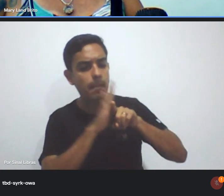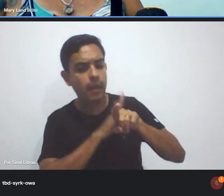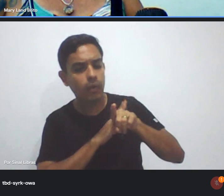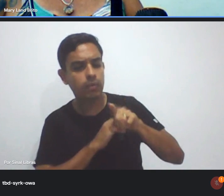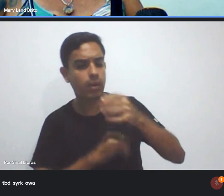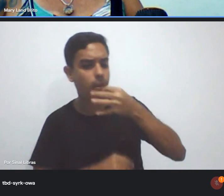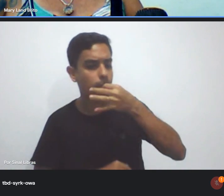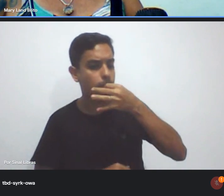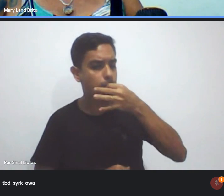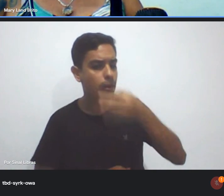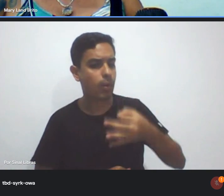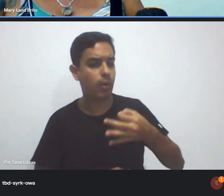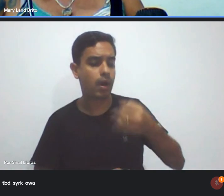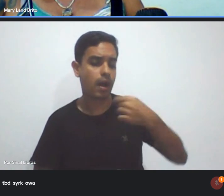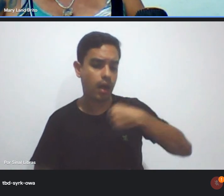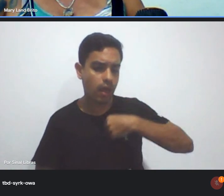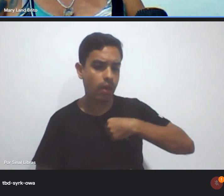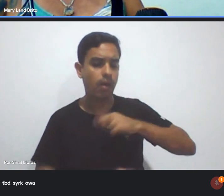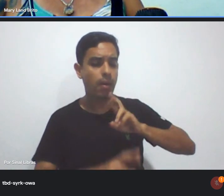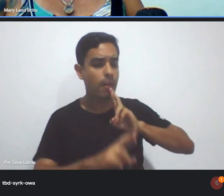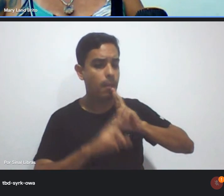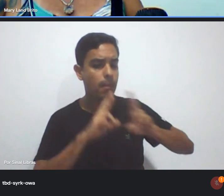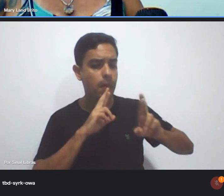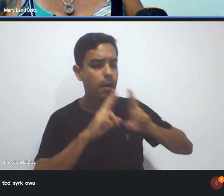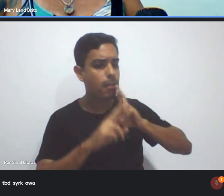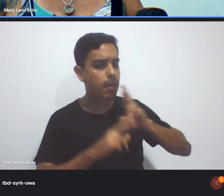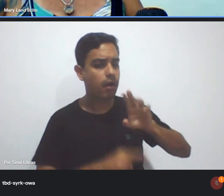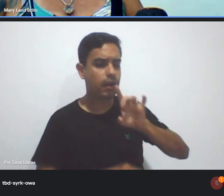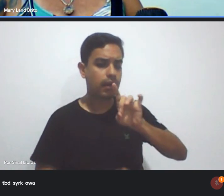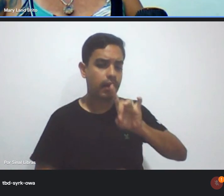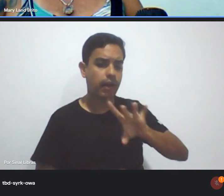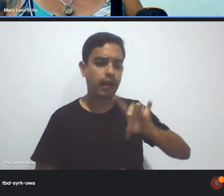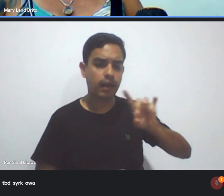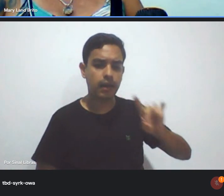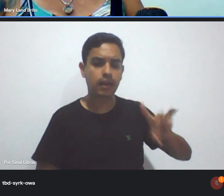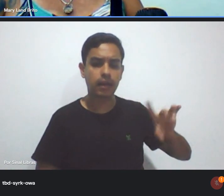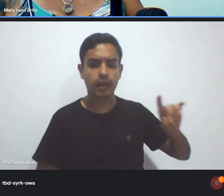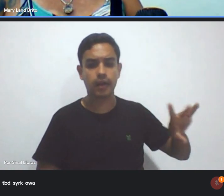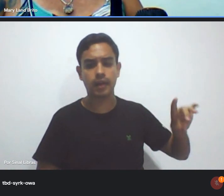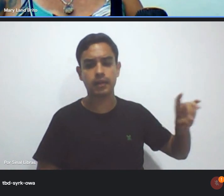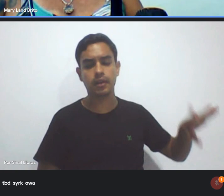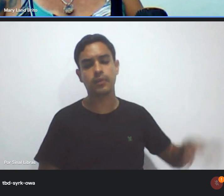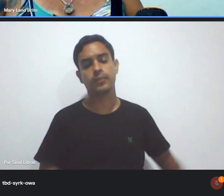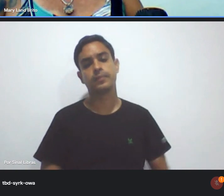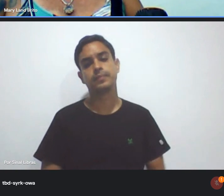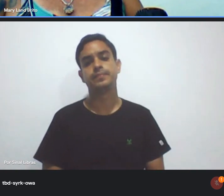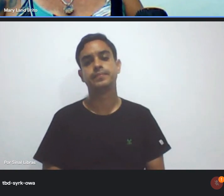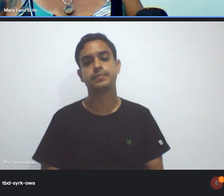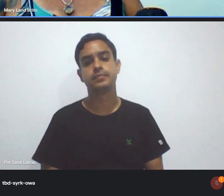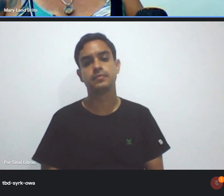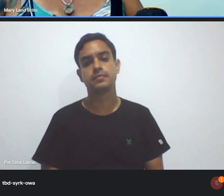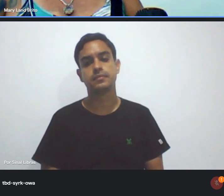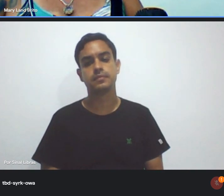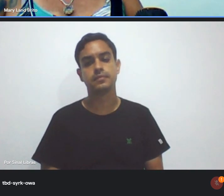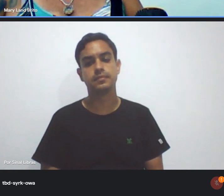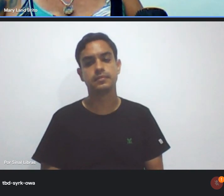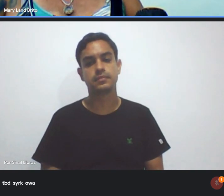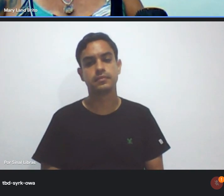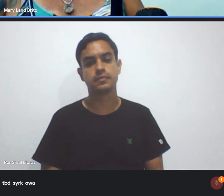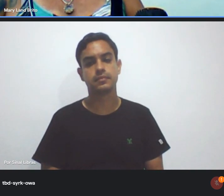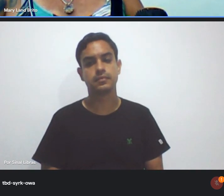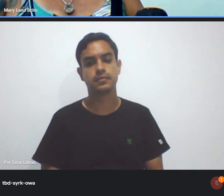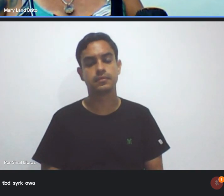junto aqui para responder e vou responder também quando o Armando chegar para ele não perder